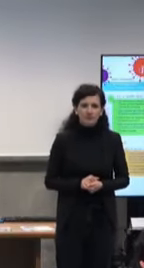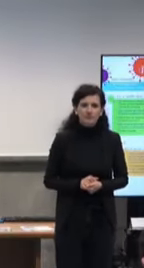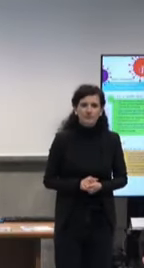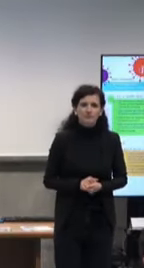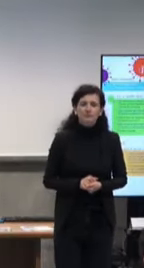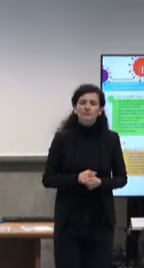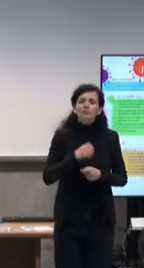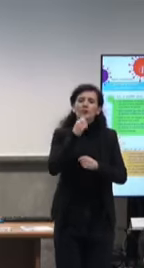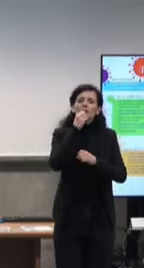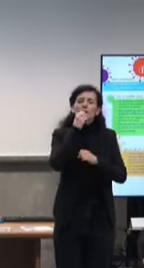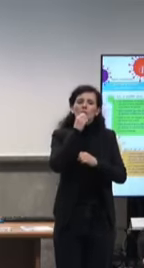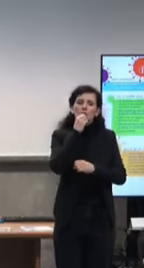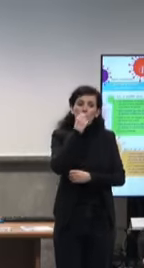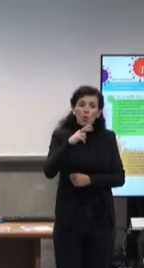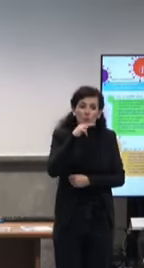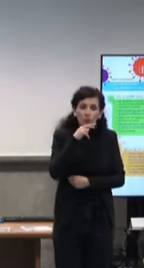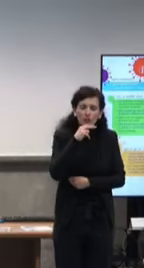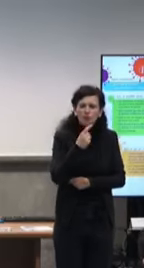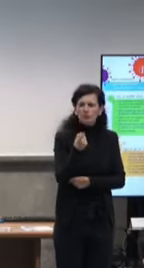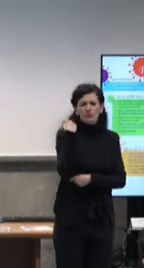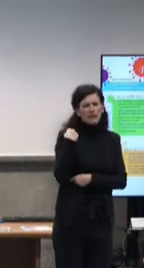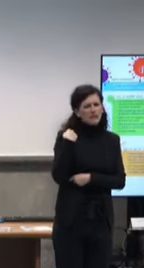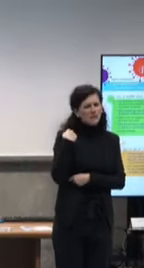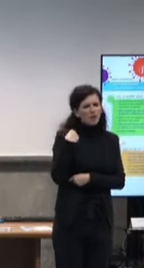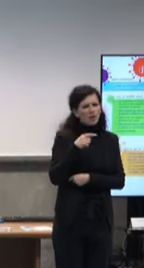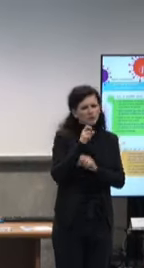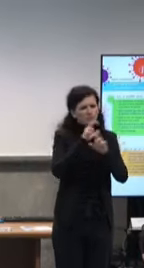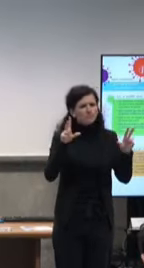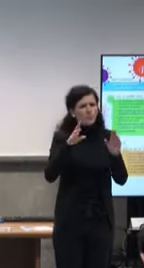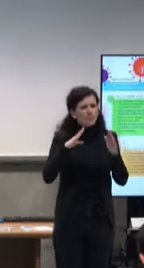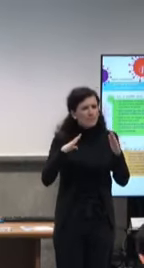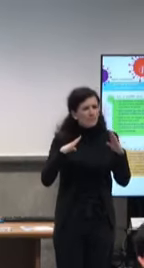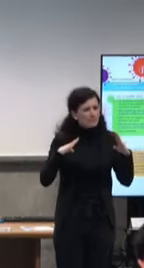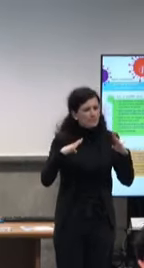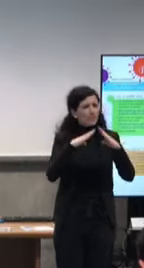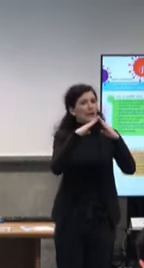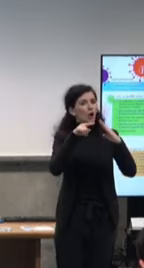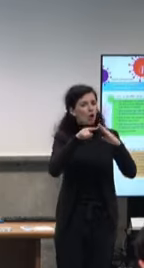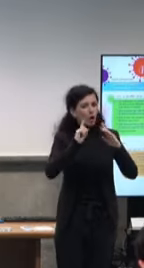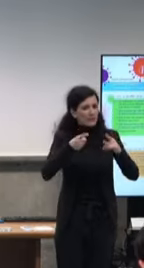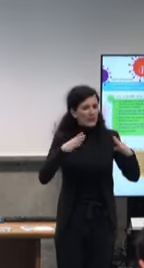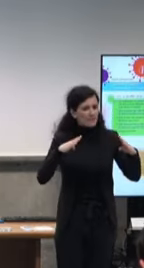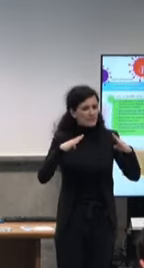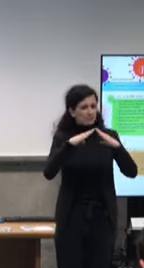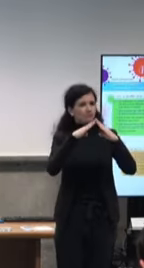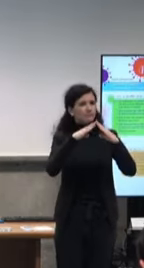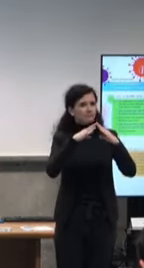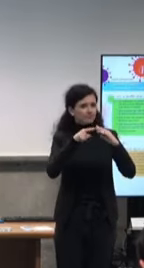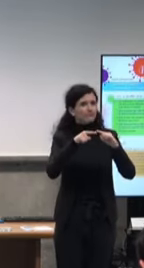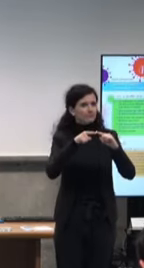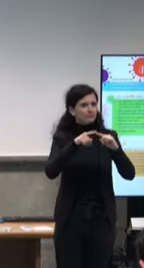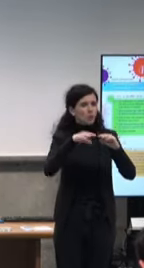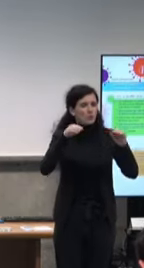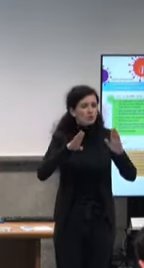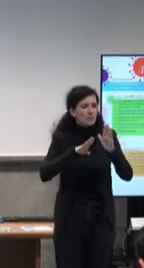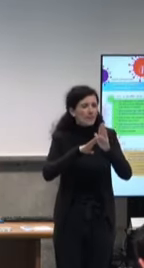l'altra volta ci ha parlato di un picco che ancora non era stato raggiunto ma che era prevedibile a giorni abbiamo un'idea più precisa rispetto a